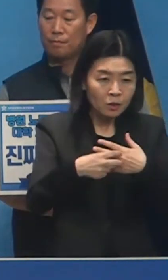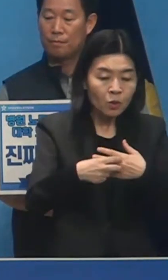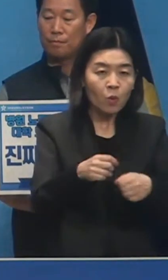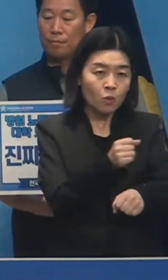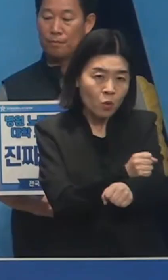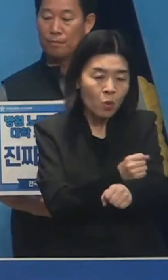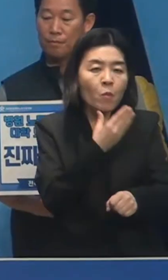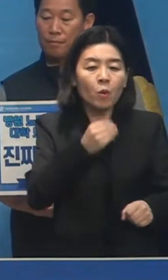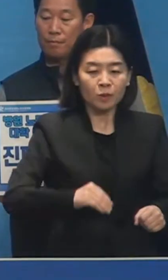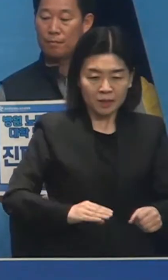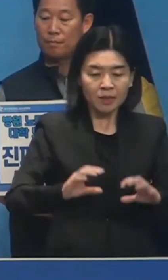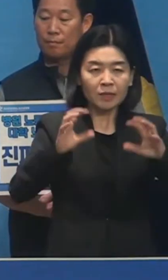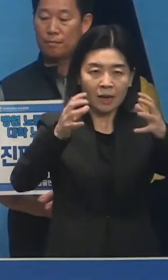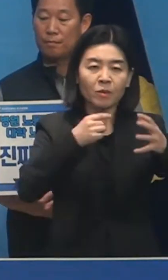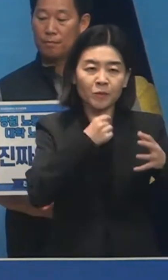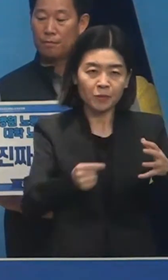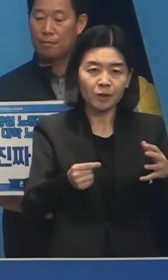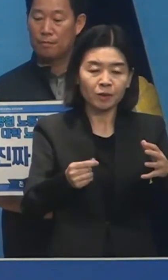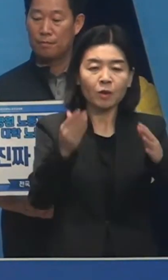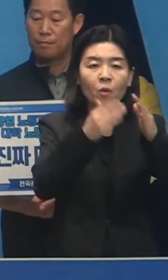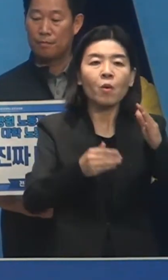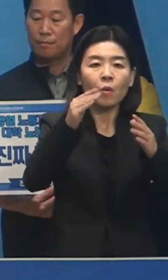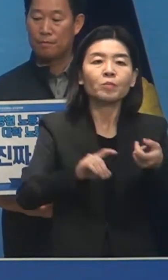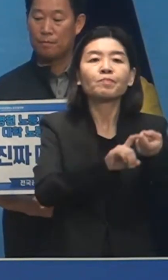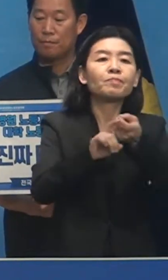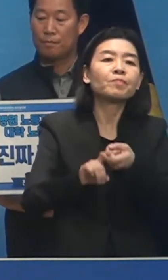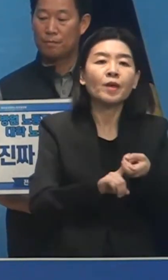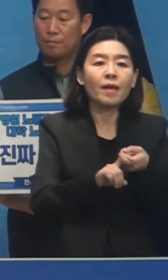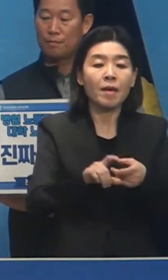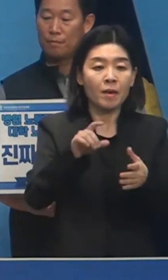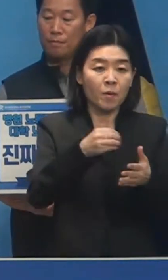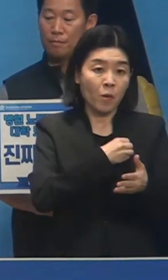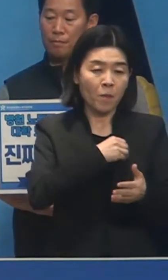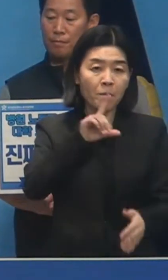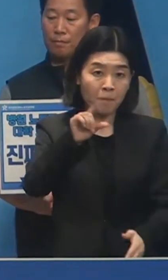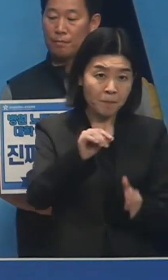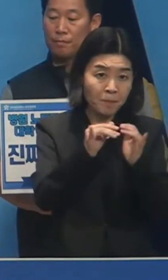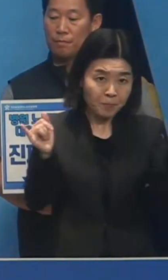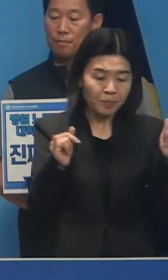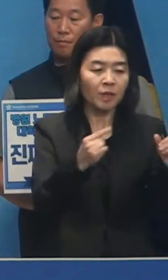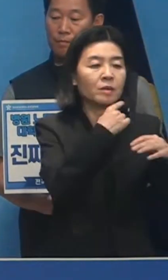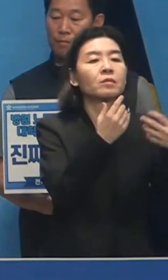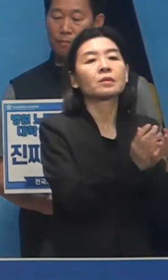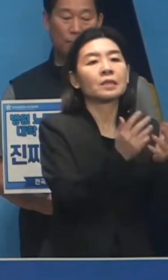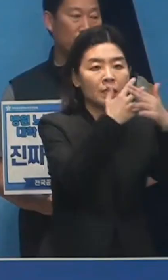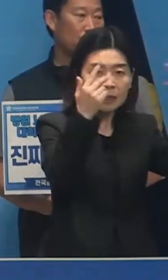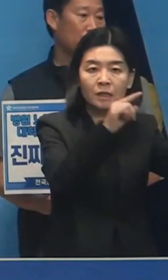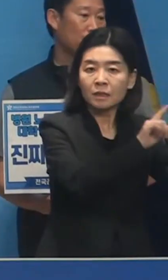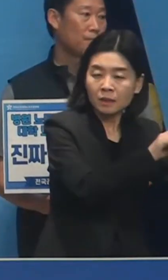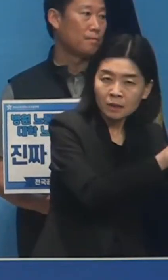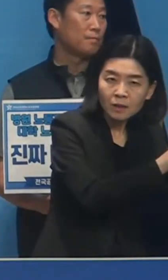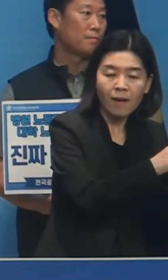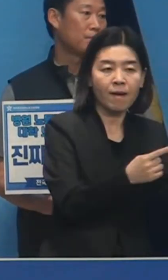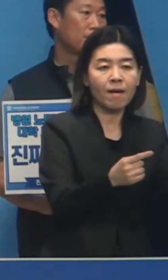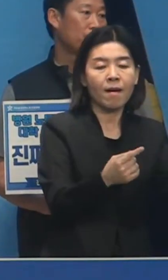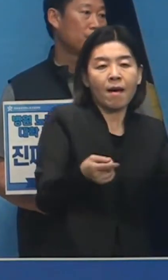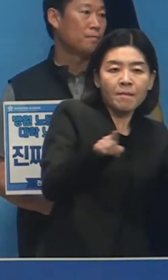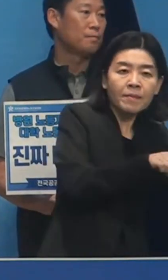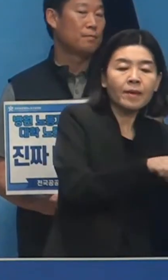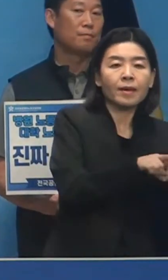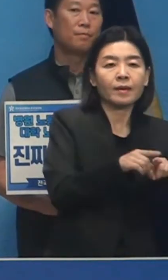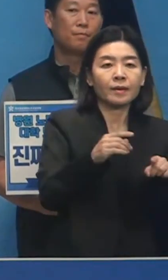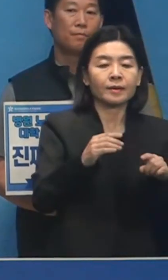명언합니다. 공공연대 노련 소속 1만 병원 노동자들은 더불어민주당 이재명 후보와 함께